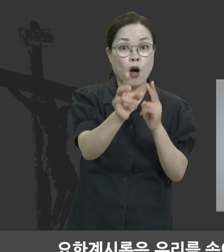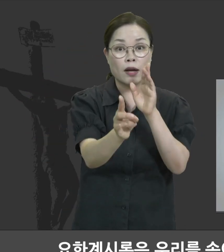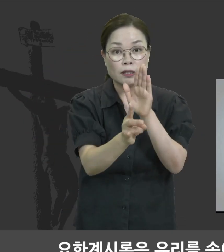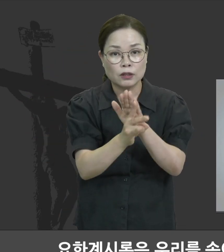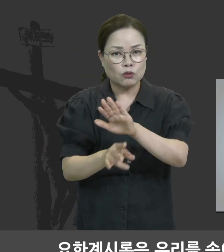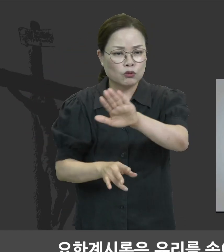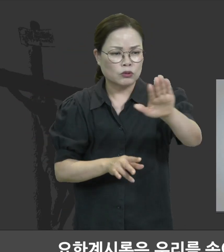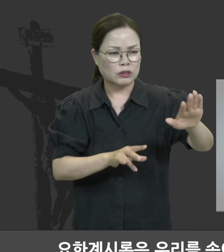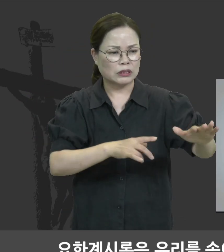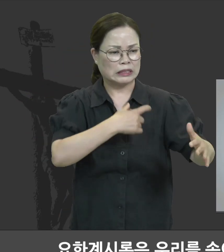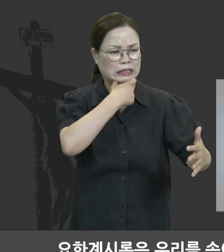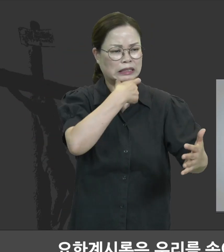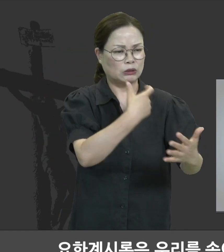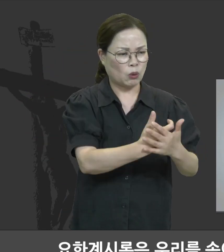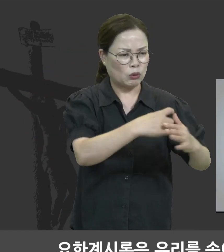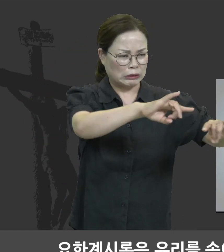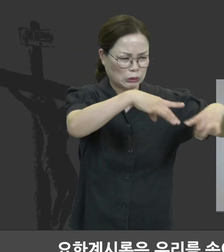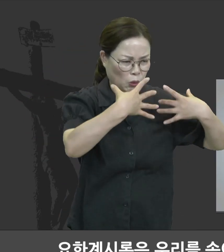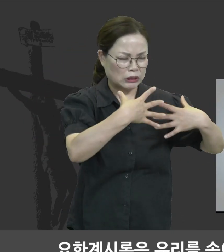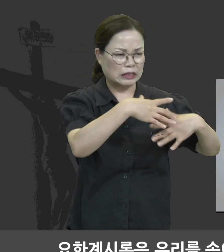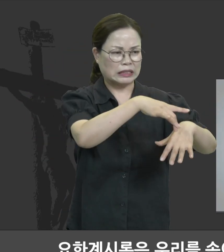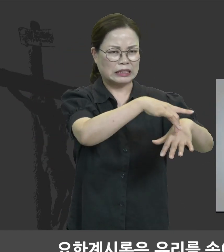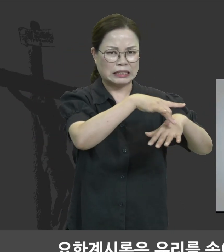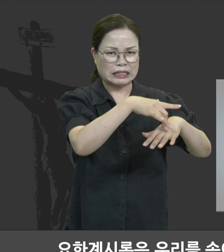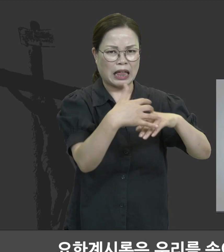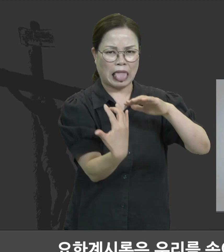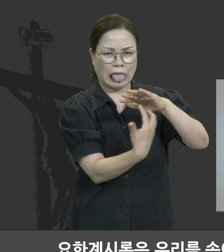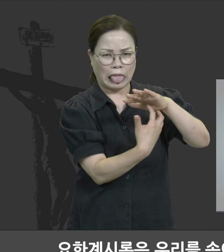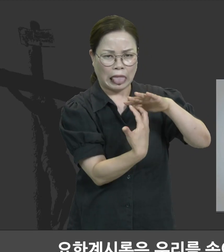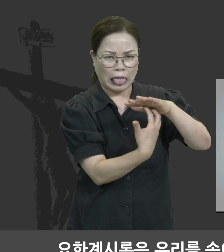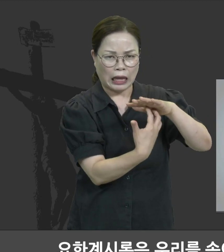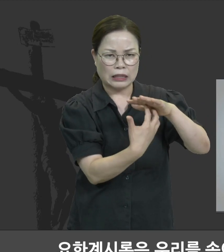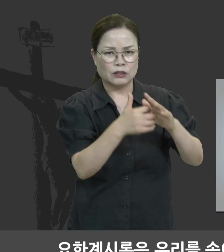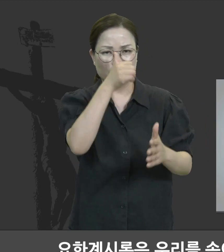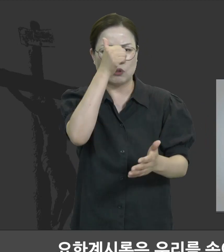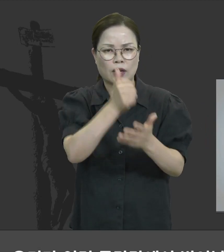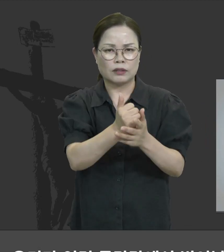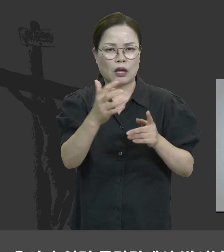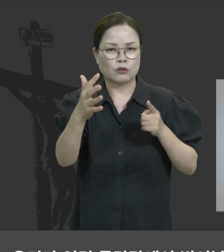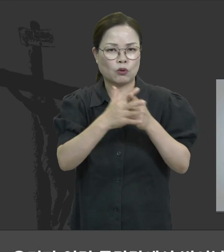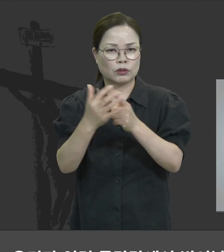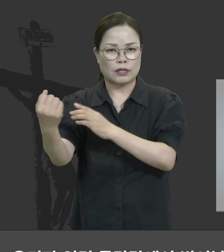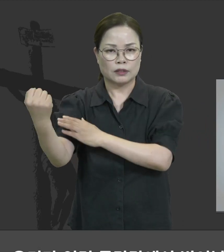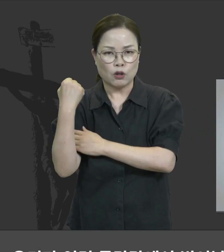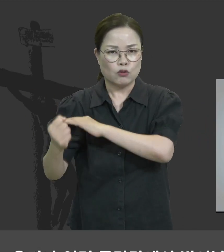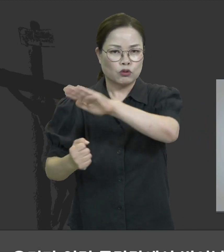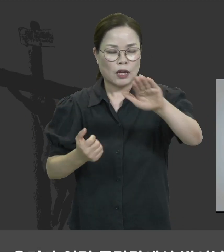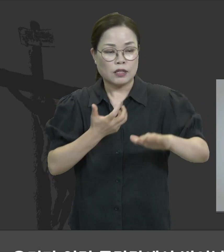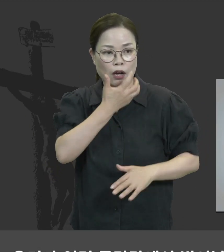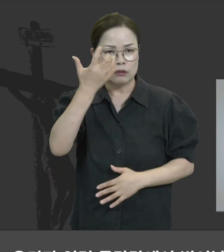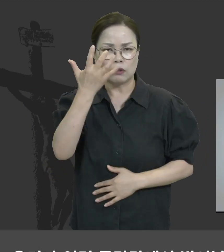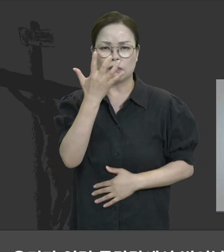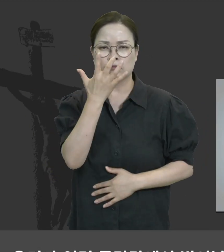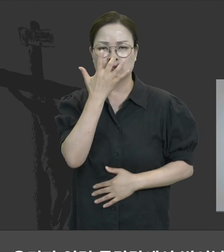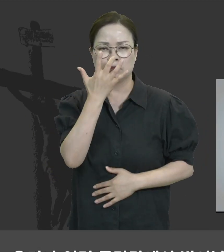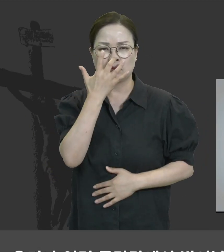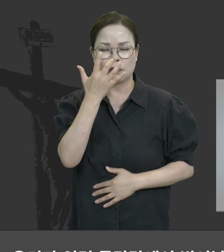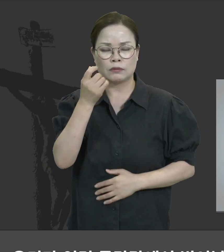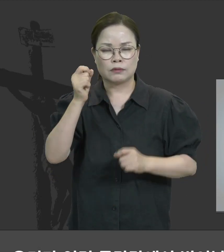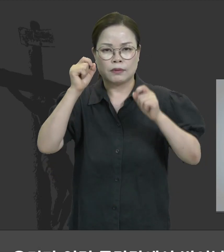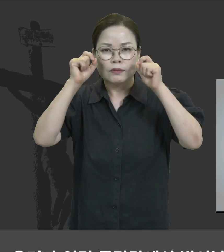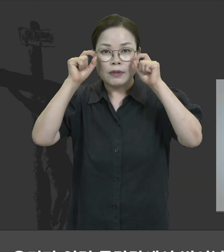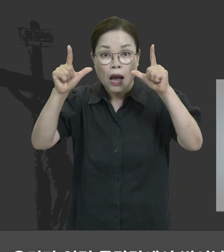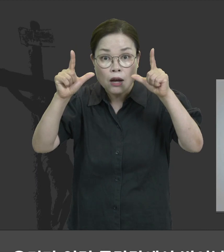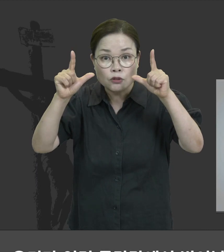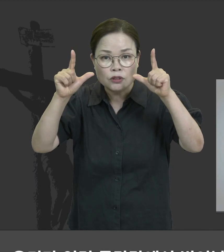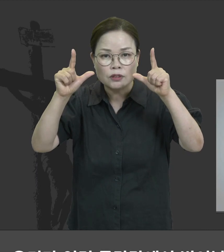요한계시록은 우리를 속이는 사탄의 전략과 죄에 대한 통찰력을 가지게 하여 우리가 영적 무감각에서 벗어날